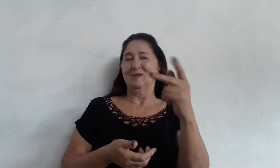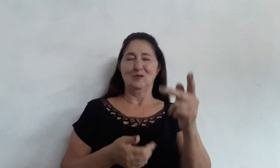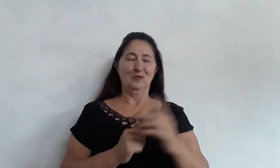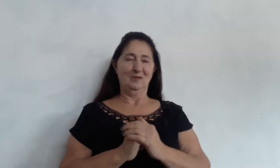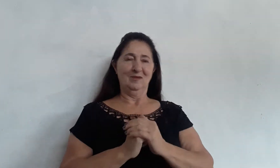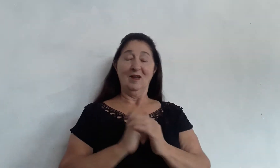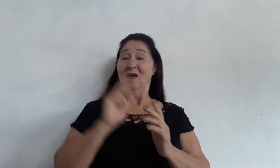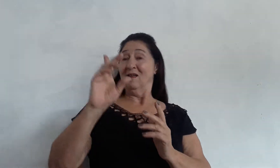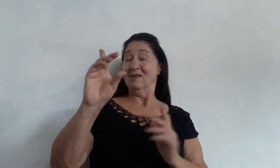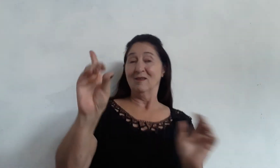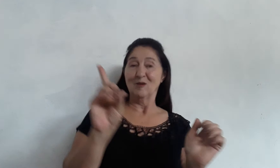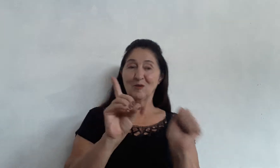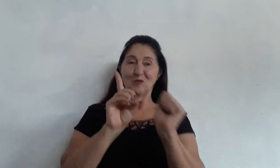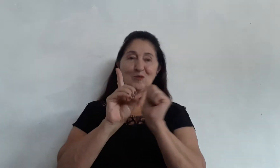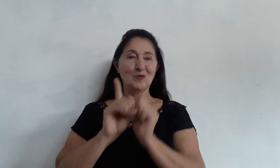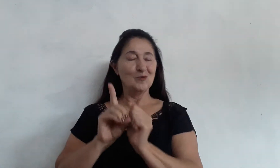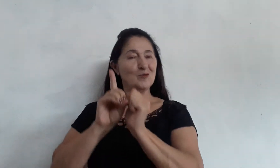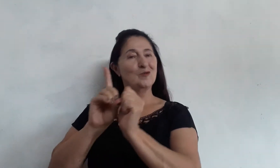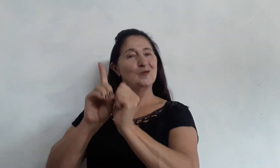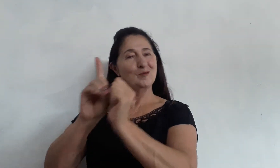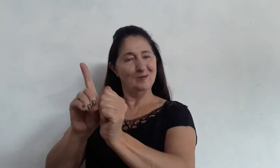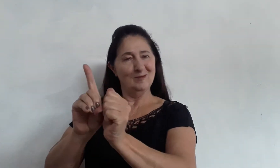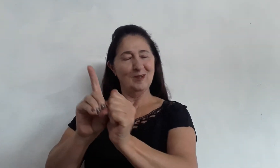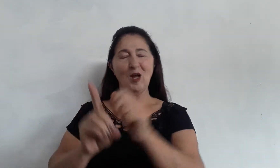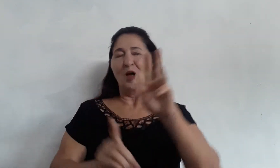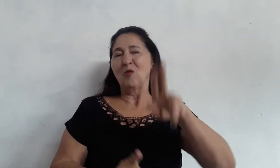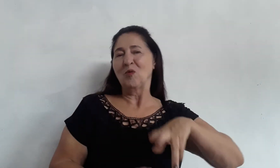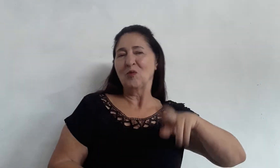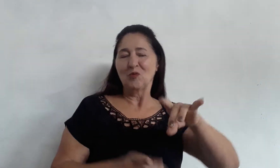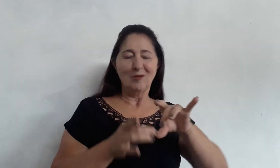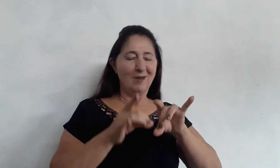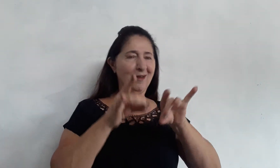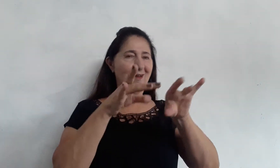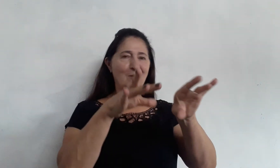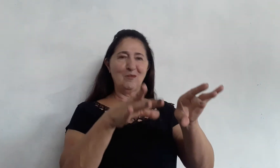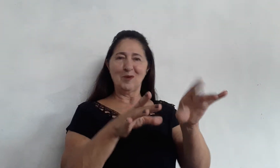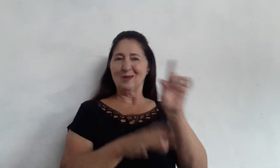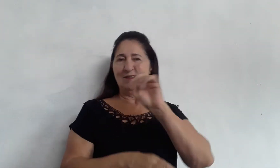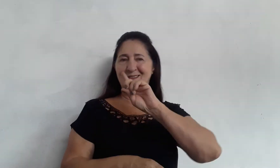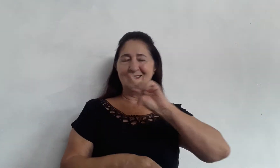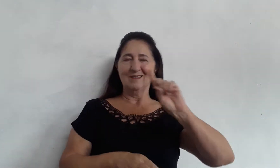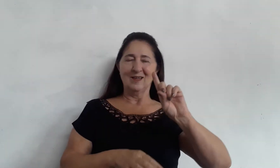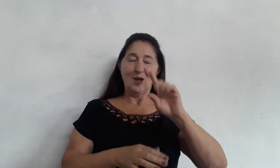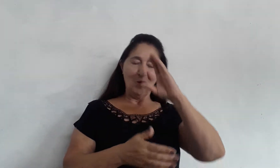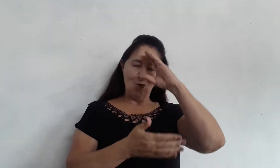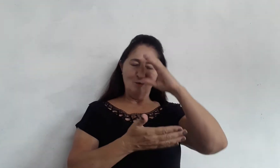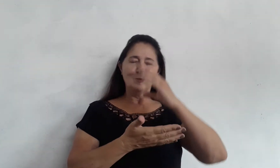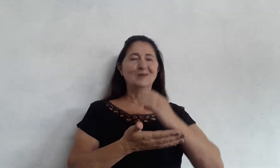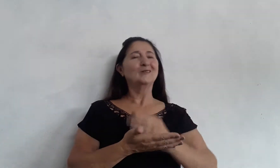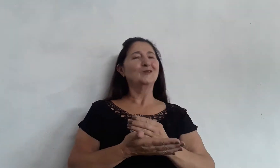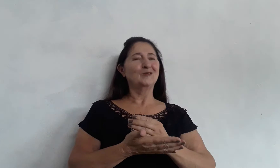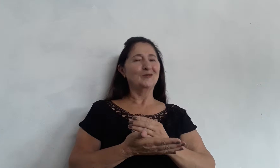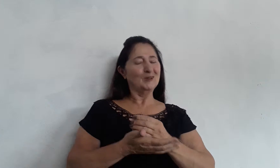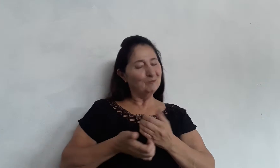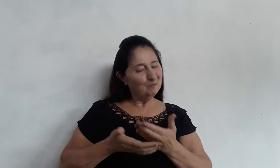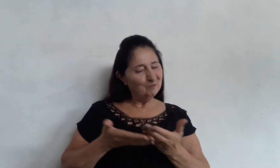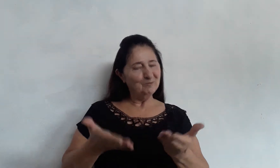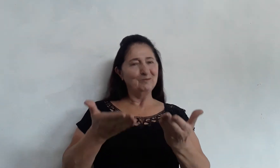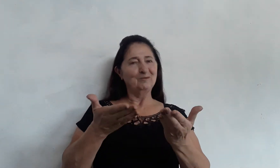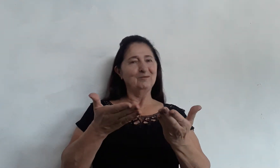está conosco nesse barco e não nos abandona. Confiemos e entreguemos ao Senhor. Vamos ouvir